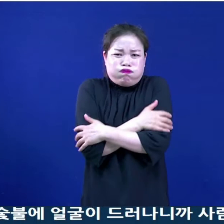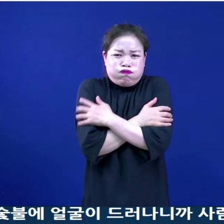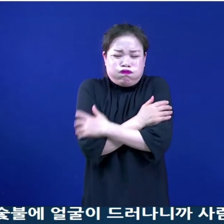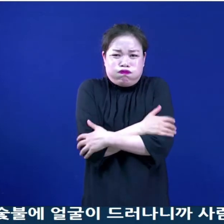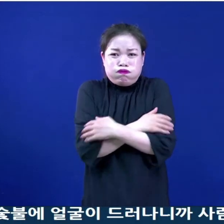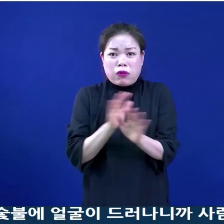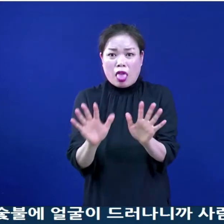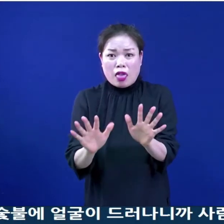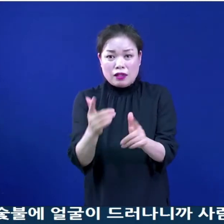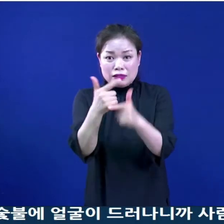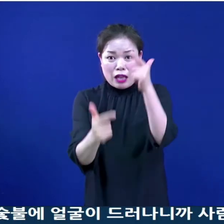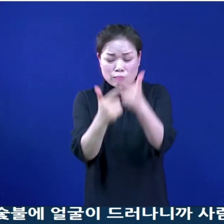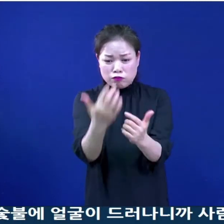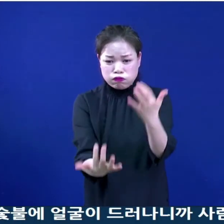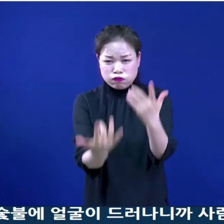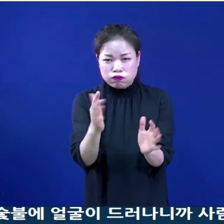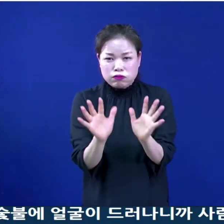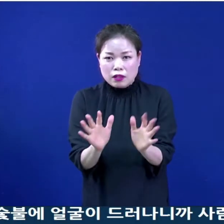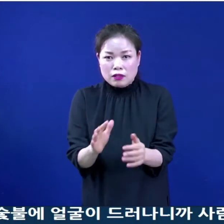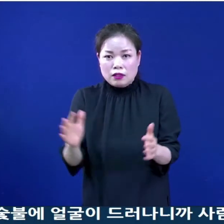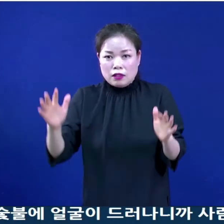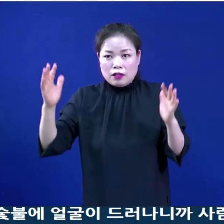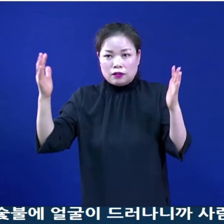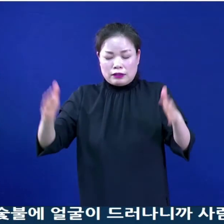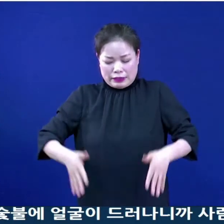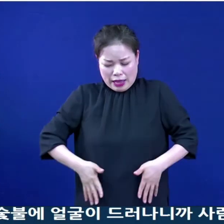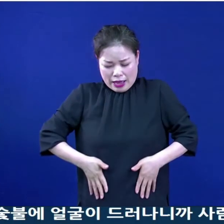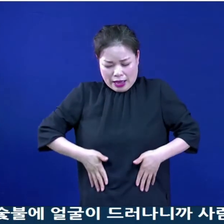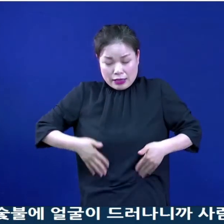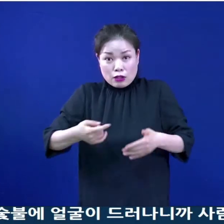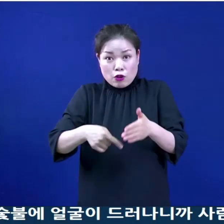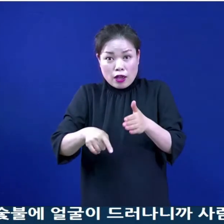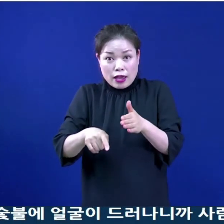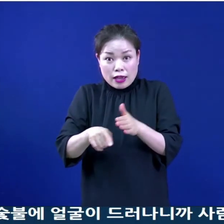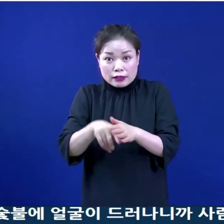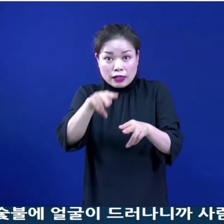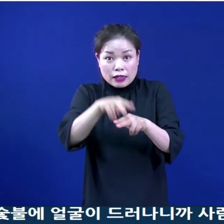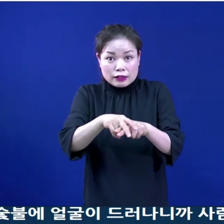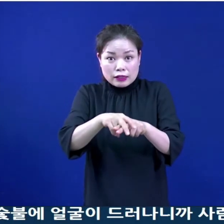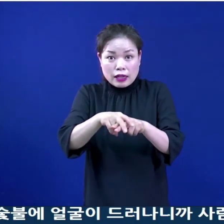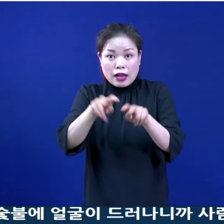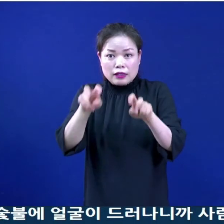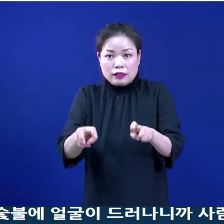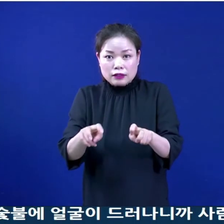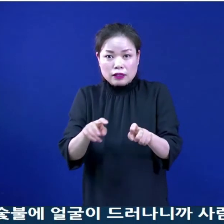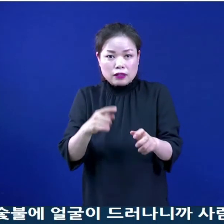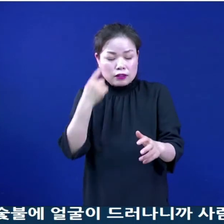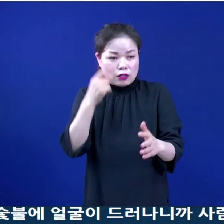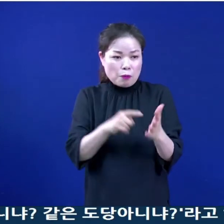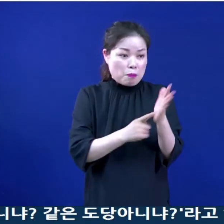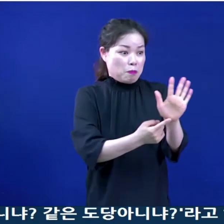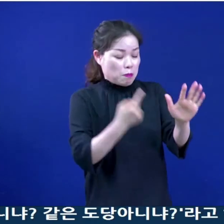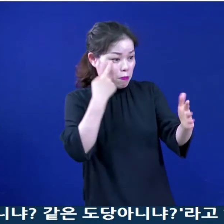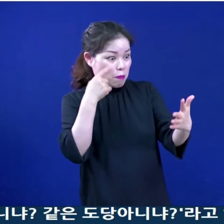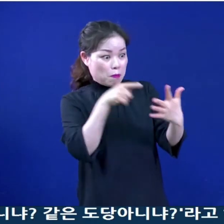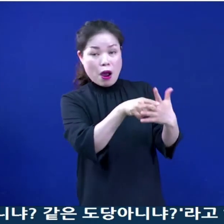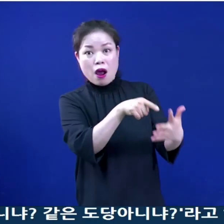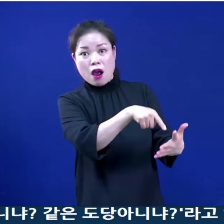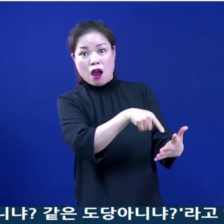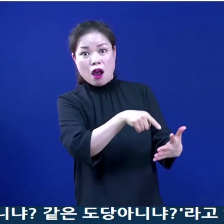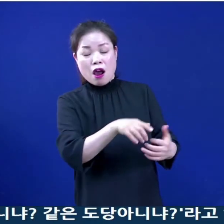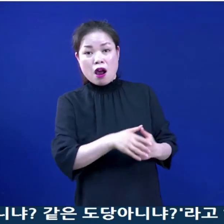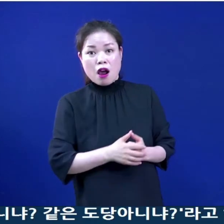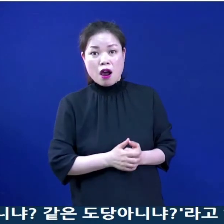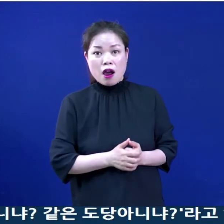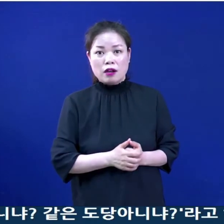몸을 좀 덥게 하려고, 따뜻하게 하려고 그 자리에 있다가 들통난 겁니다.